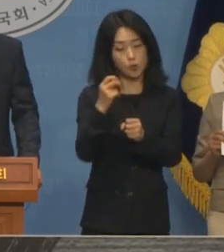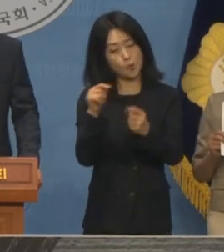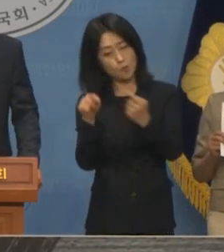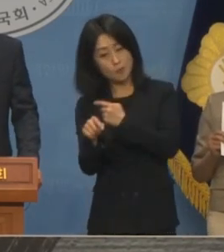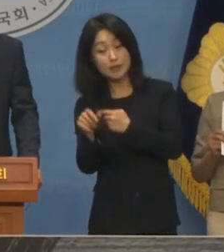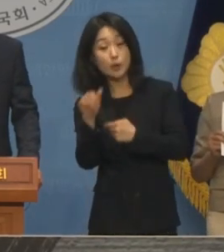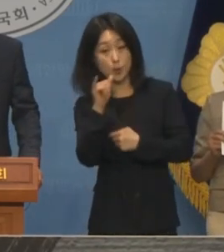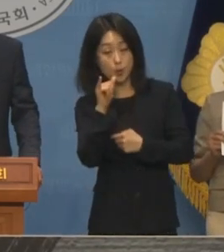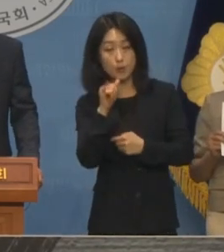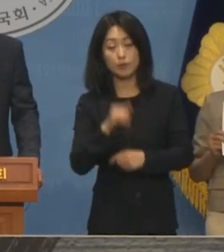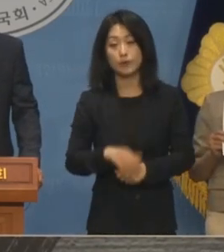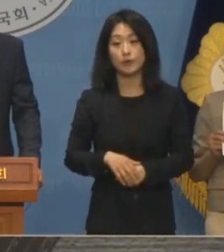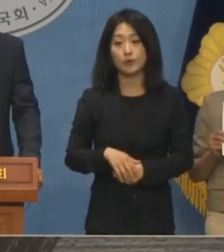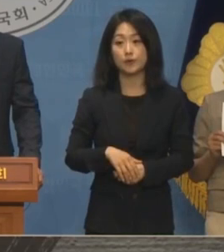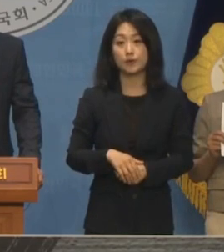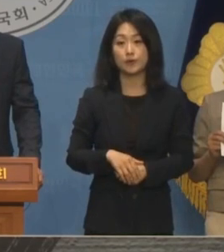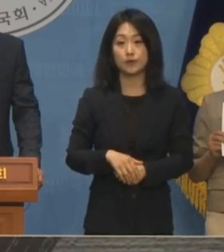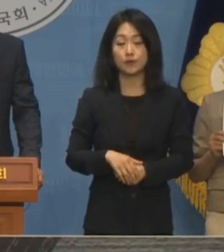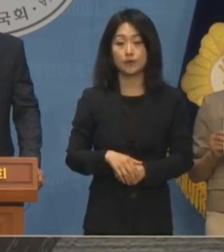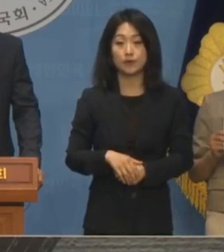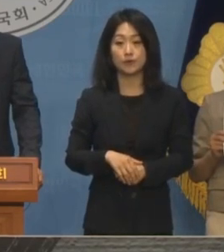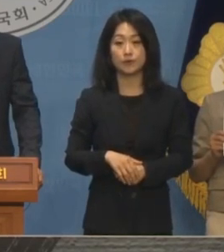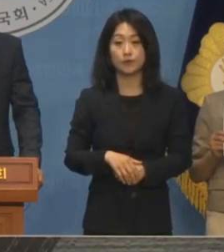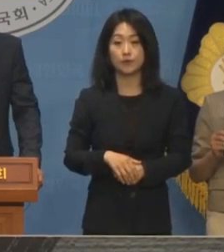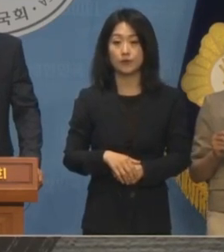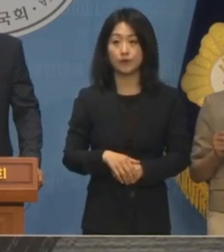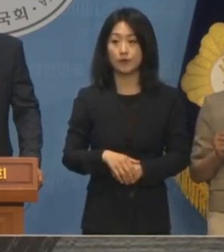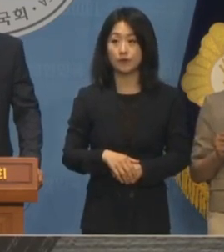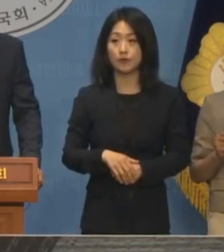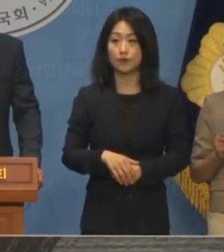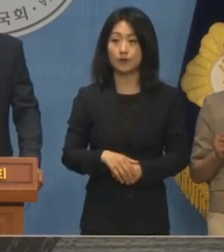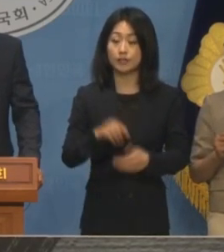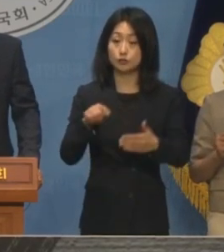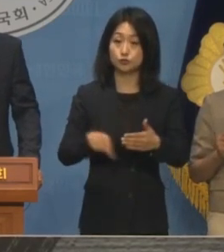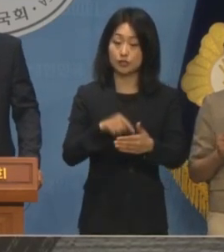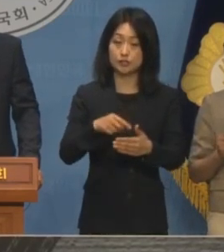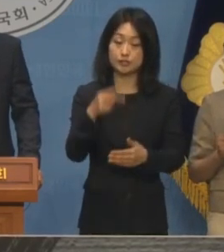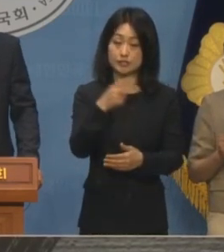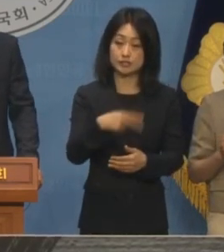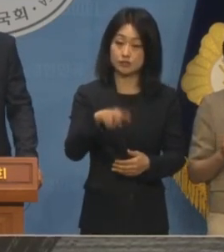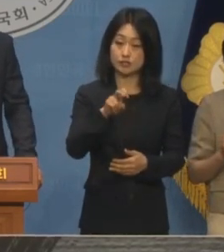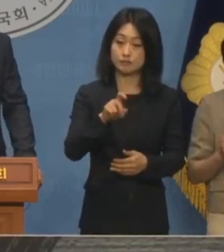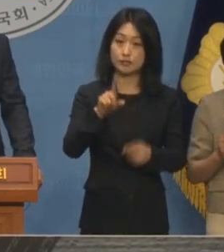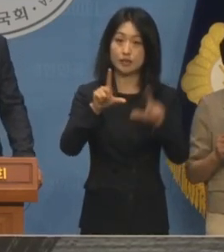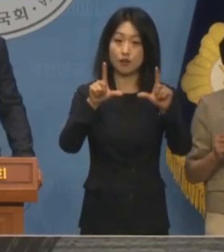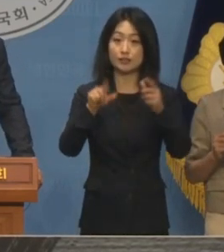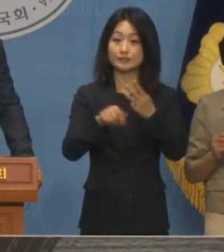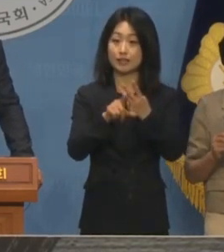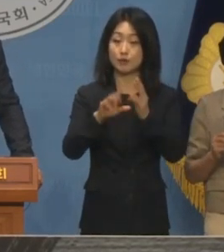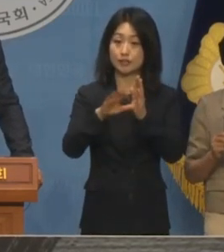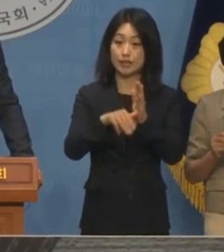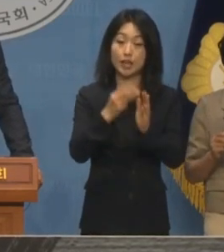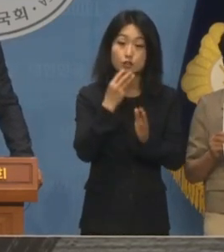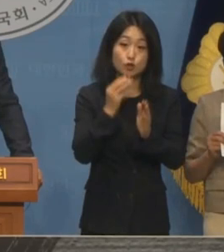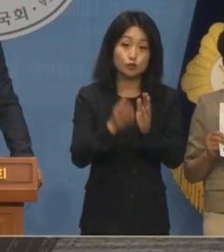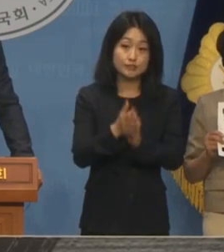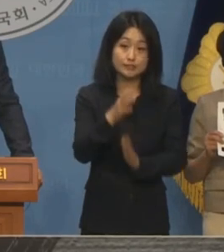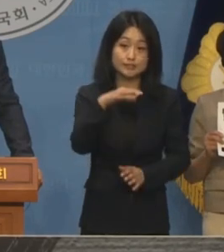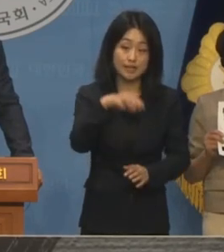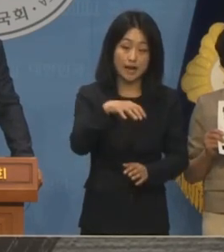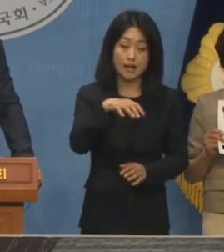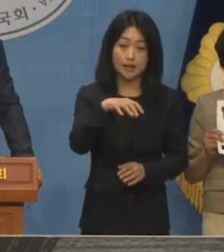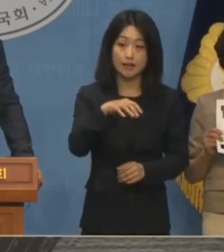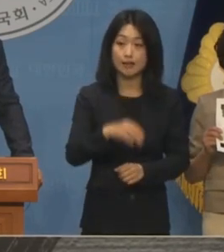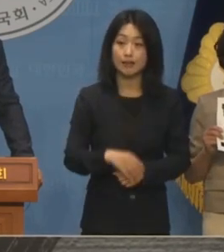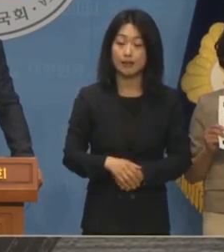부분들도 있었습니다. 그래서 그 와중에서 2021년 3월 달에 서울시가